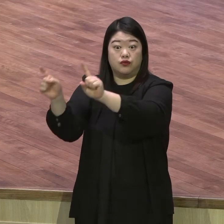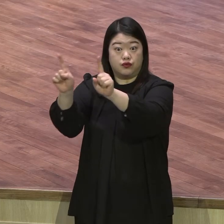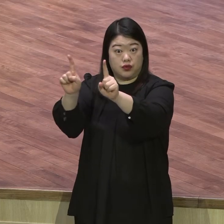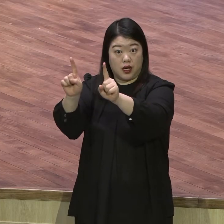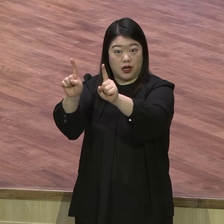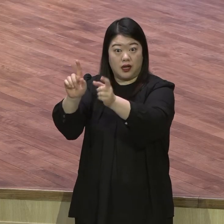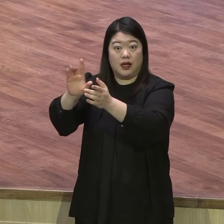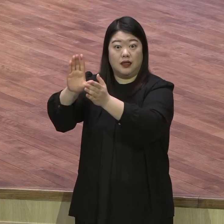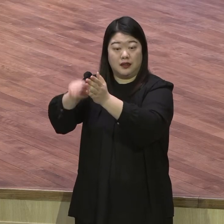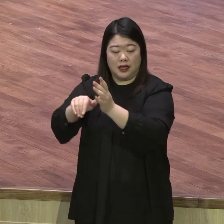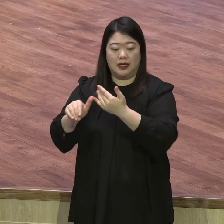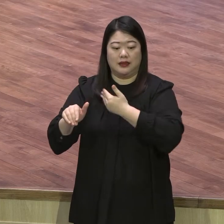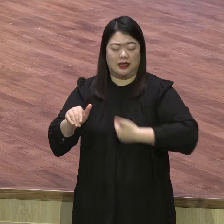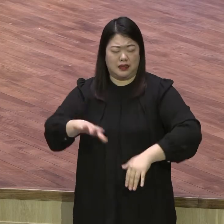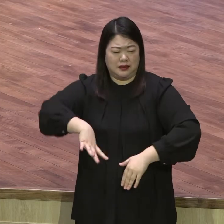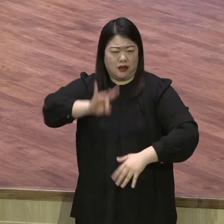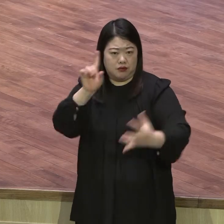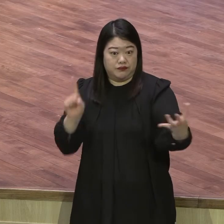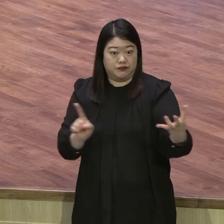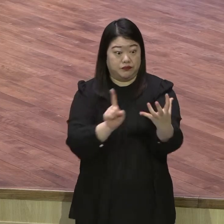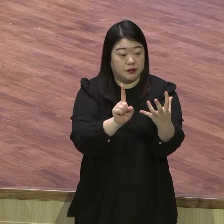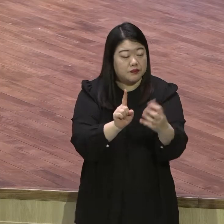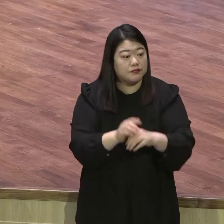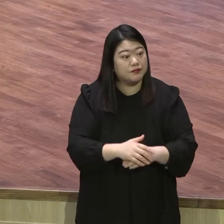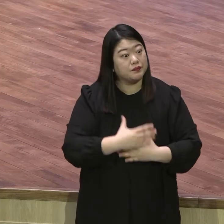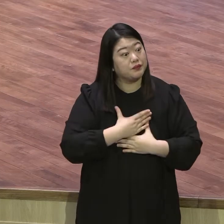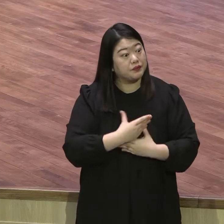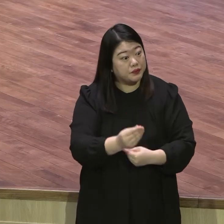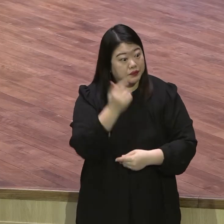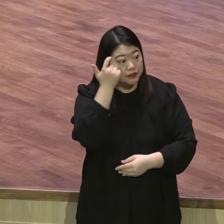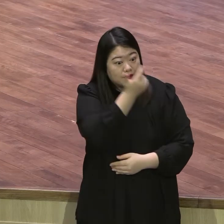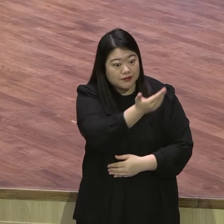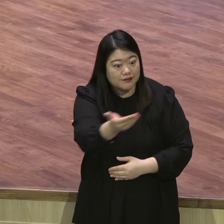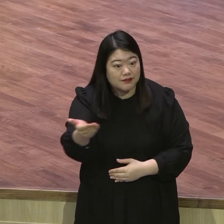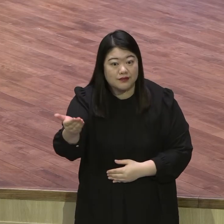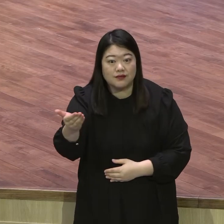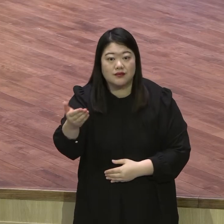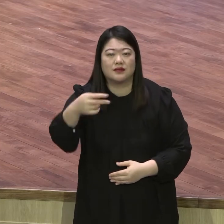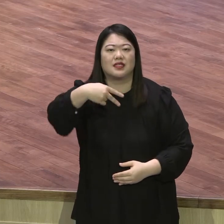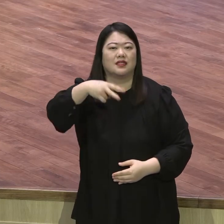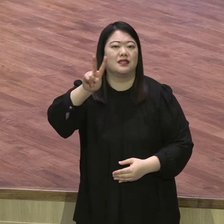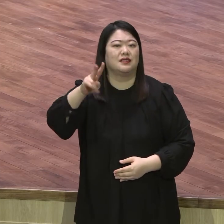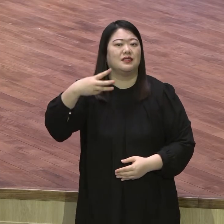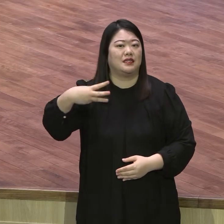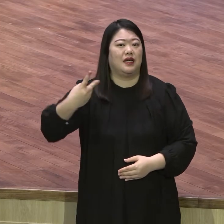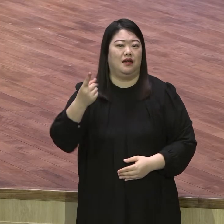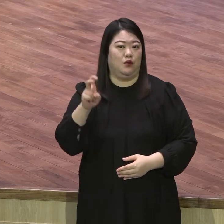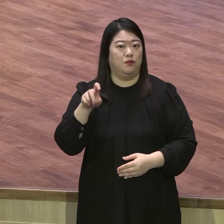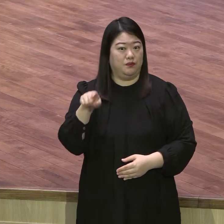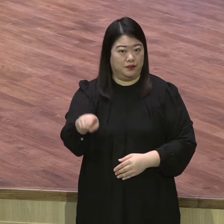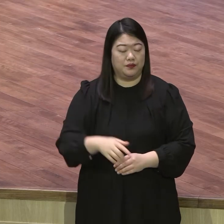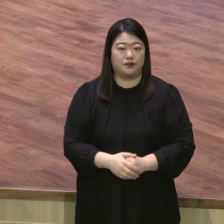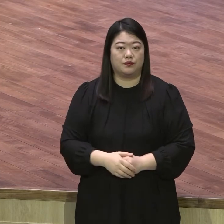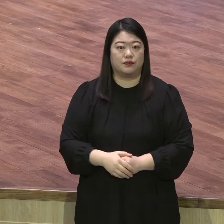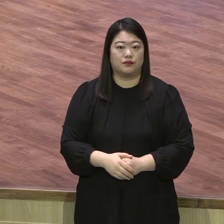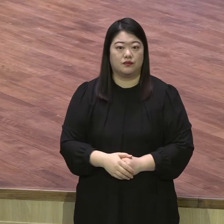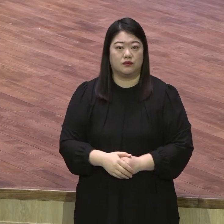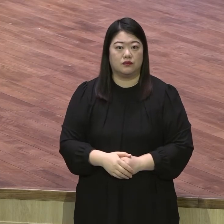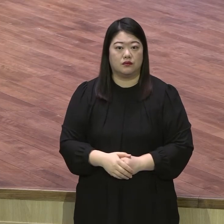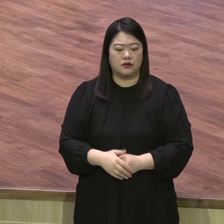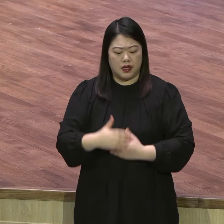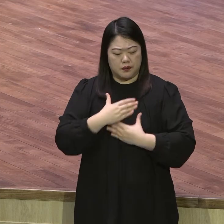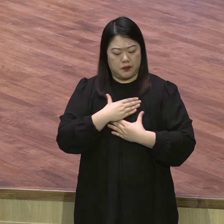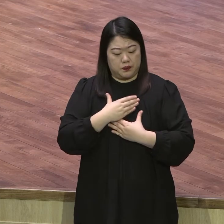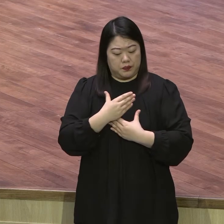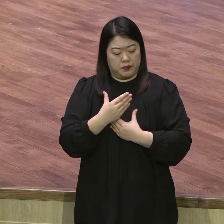질문으로 화평을 말씀했습니다. 특별히 본문에서 말하는 이 화평은 하나님의